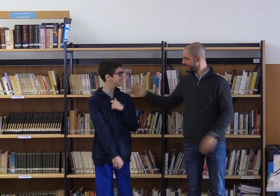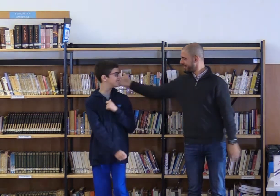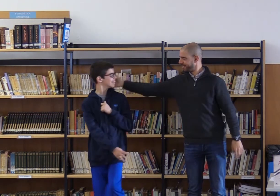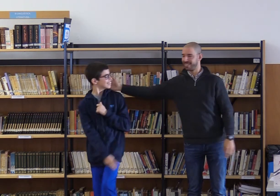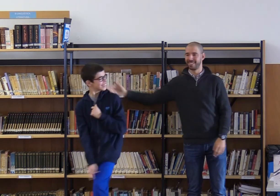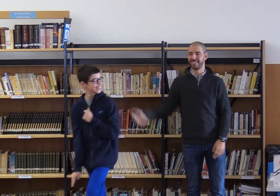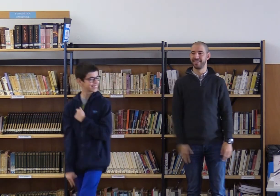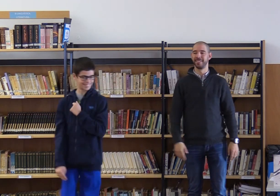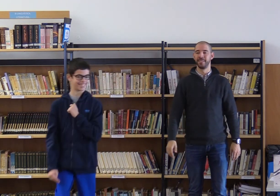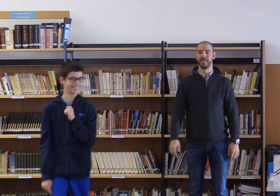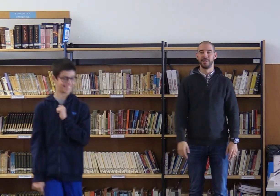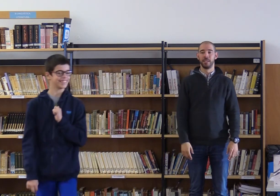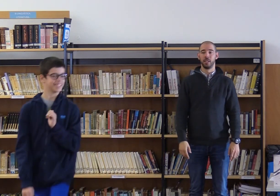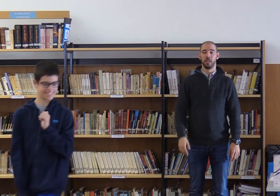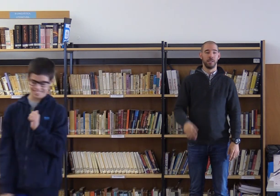Podes sentar-se.